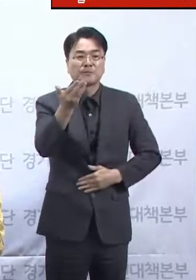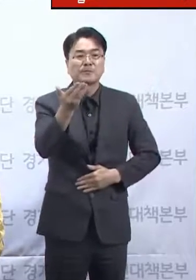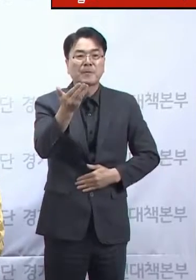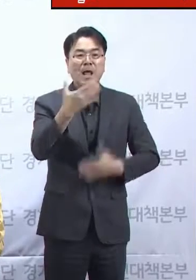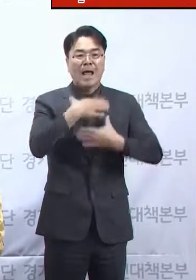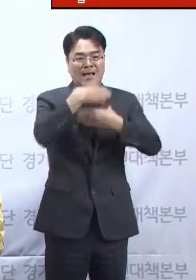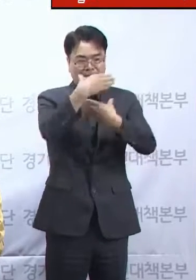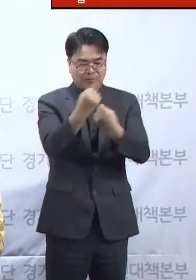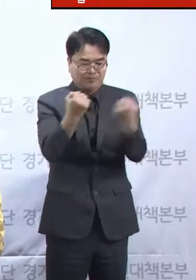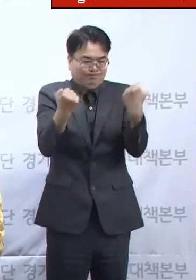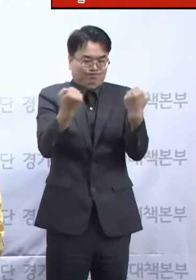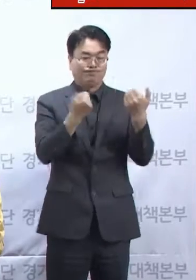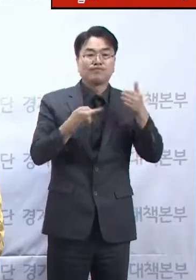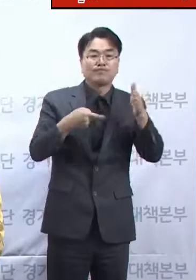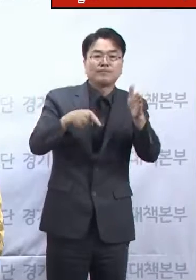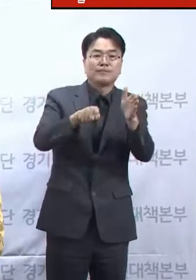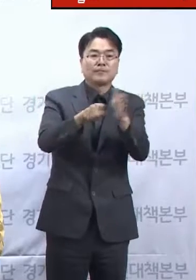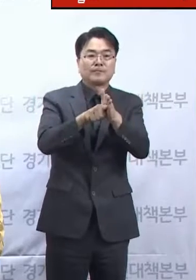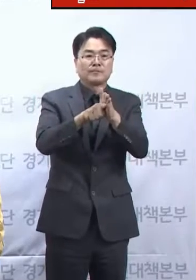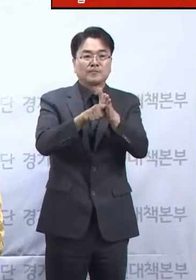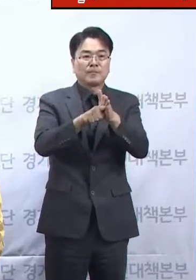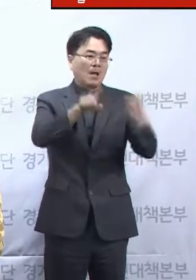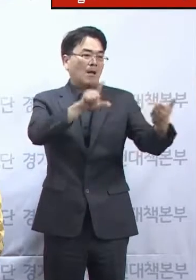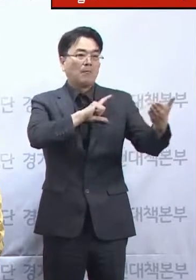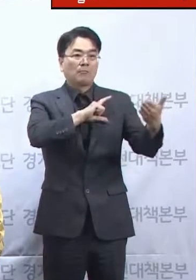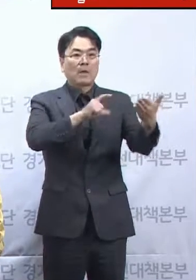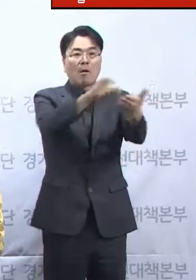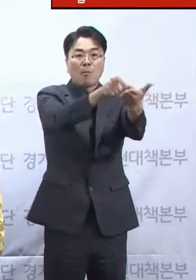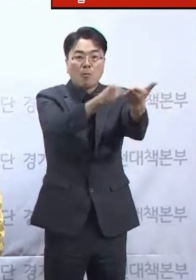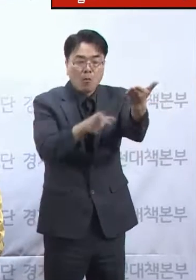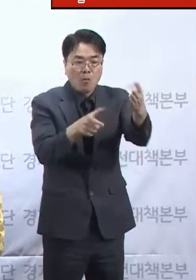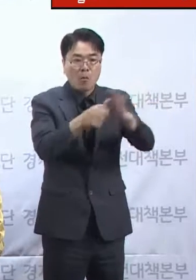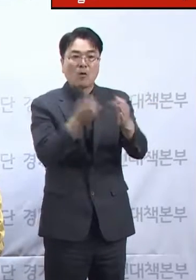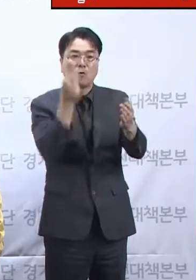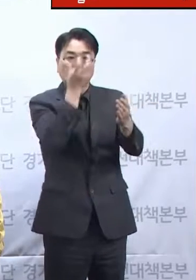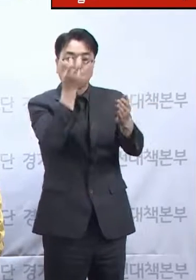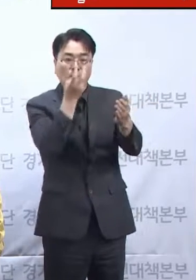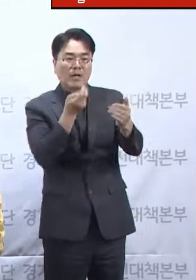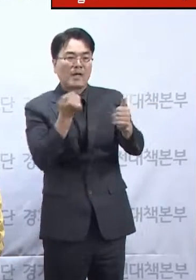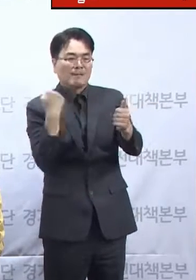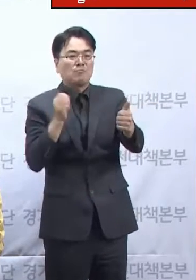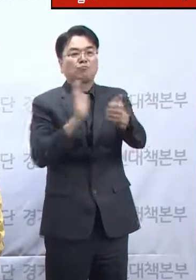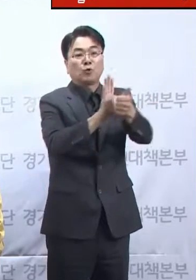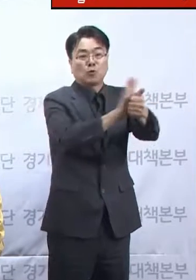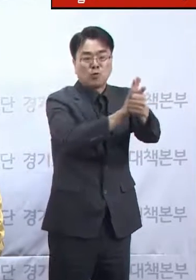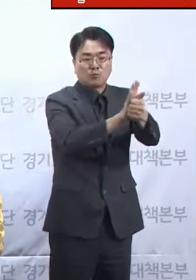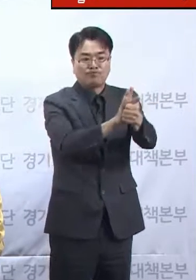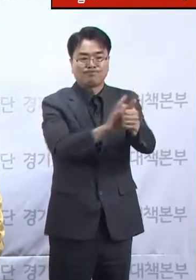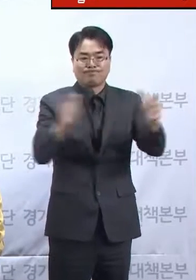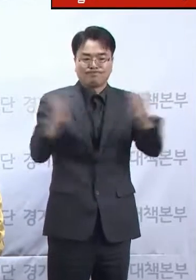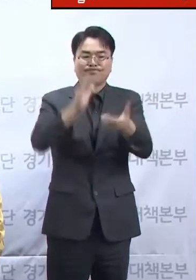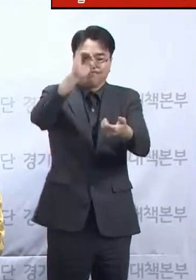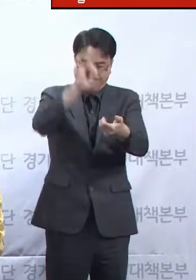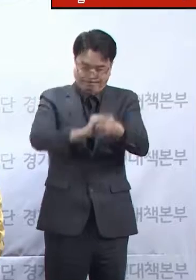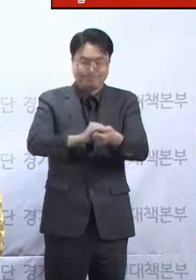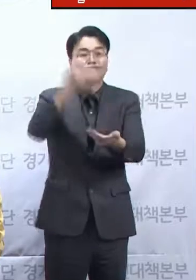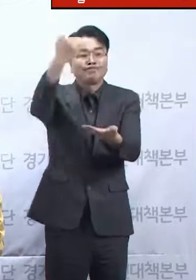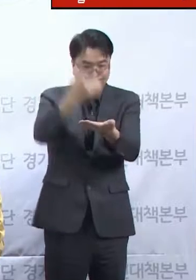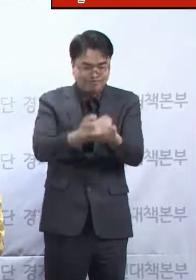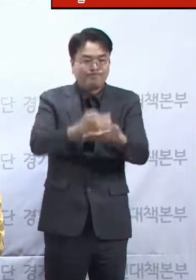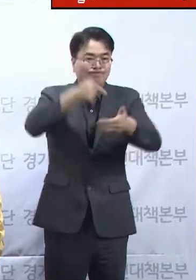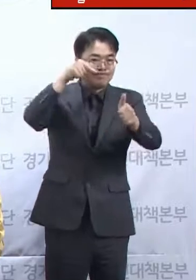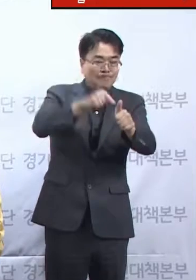도민의 안전과 건강을 위해서 명부 조사 등의 역학 조사를 지원하고 집합 제한 및 금지 명령, 집단